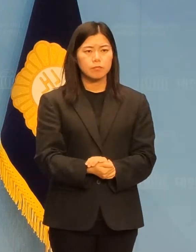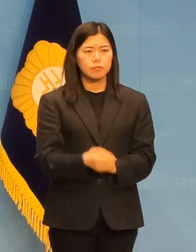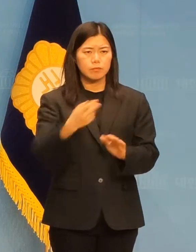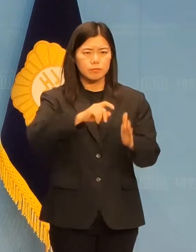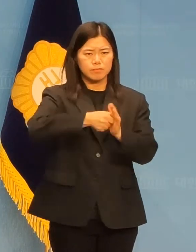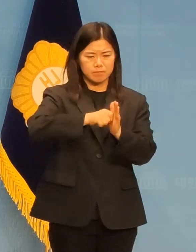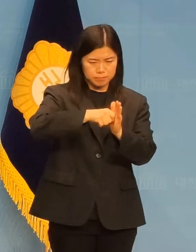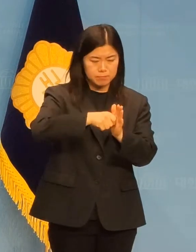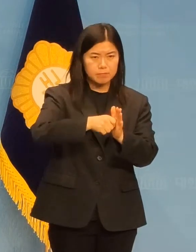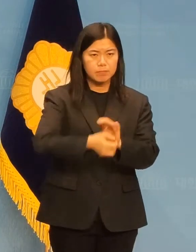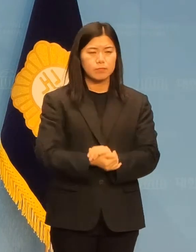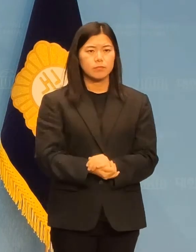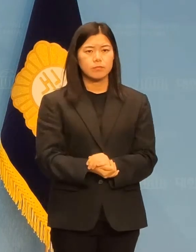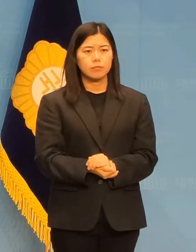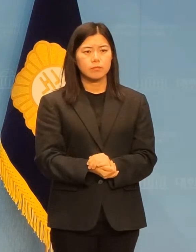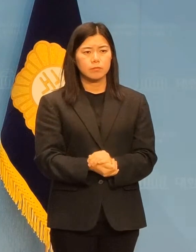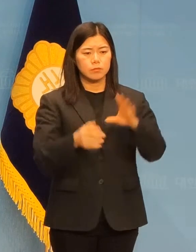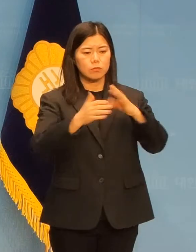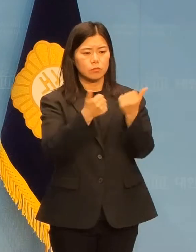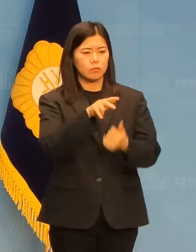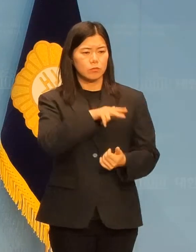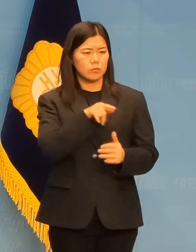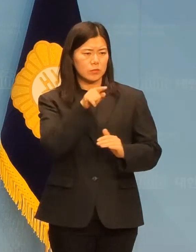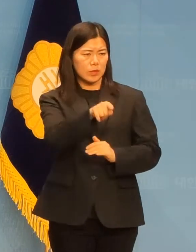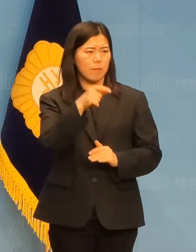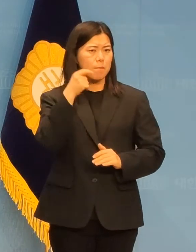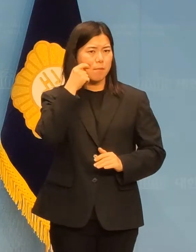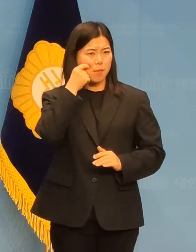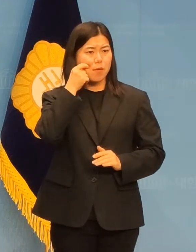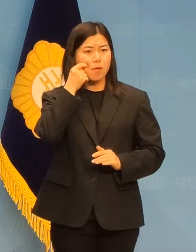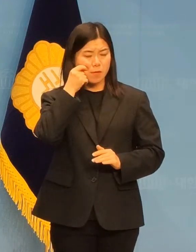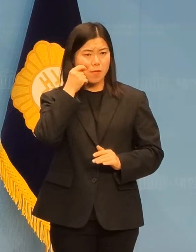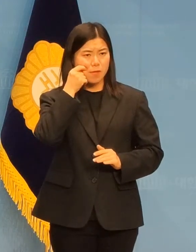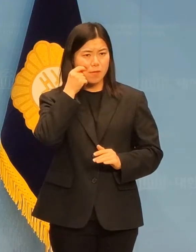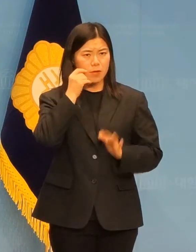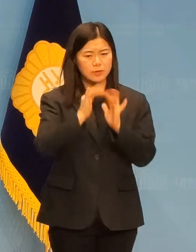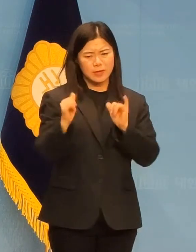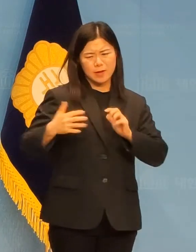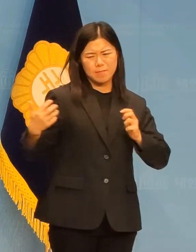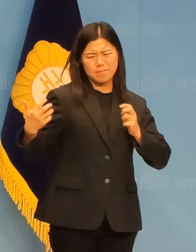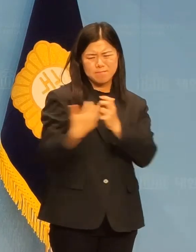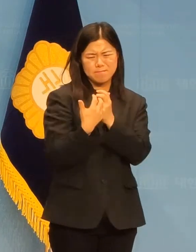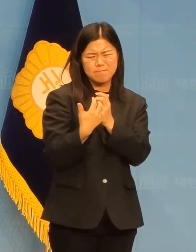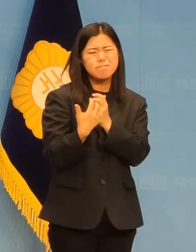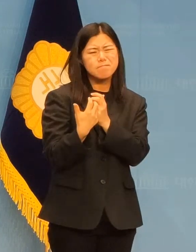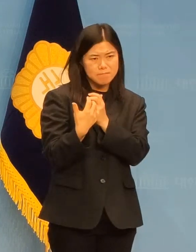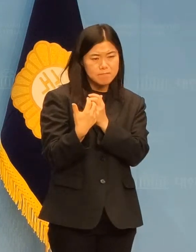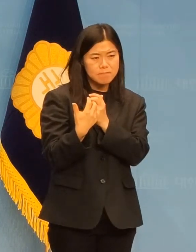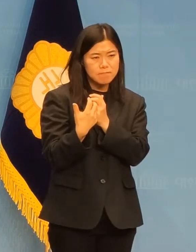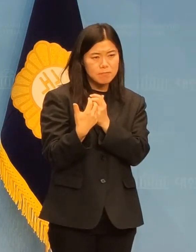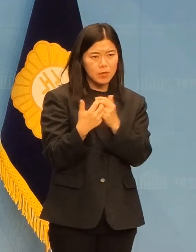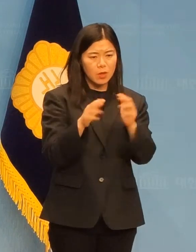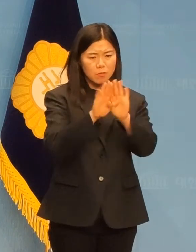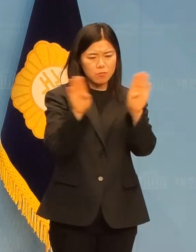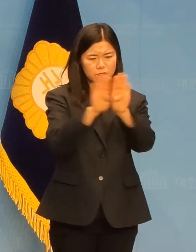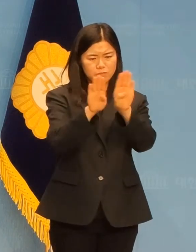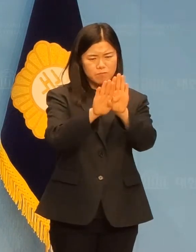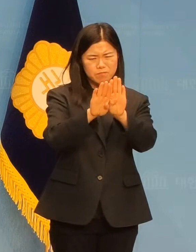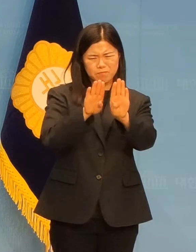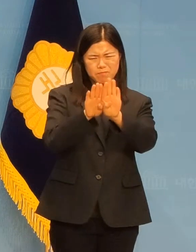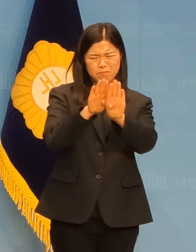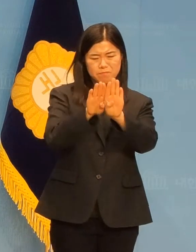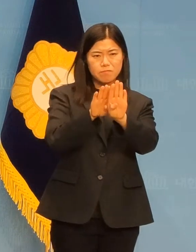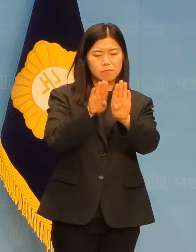잠그고, 그리고 국회의원들이 들어가지 못하게 인산인해로 회의장 출입을 막았던